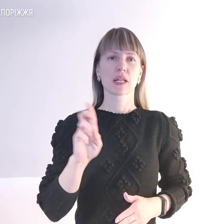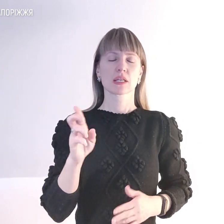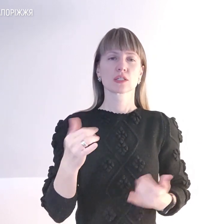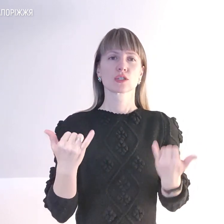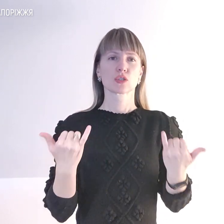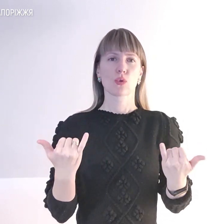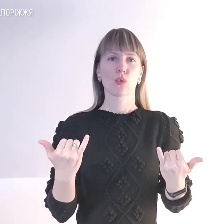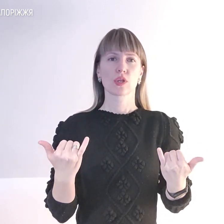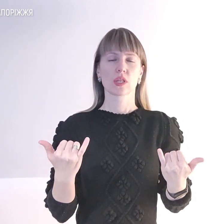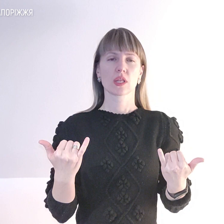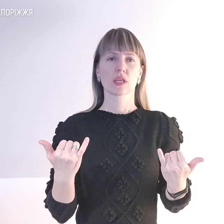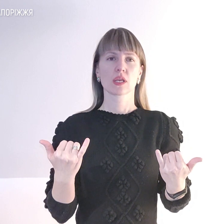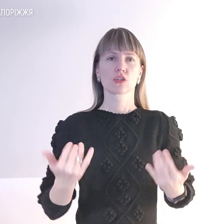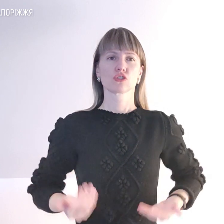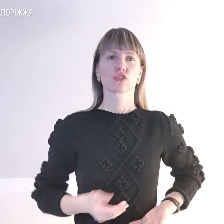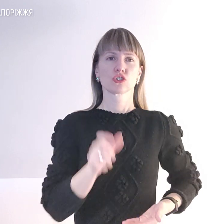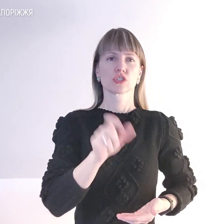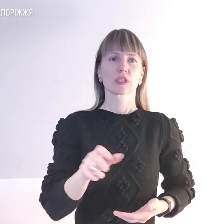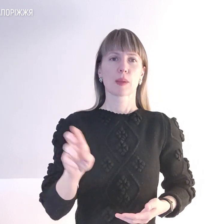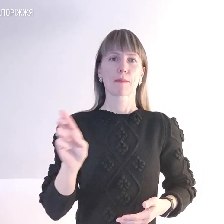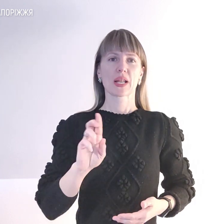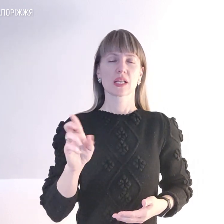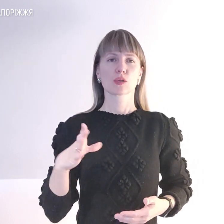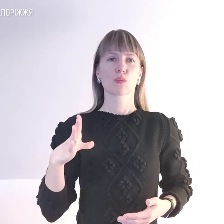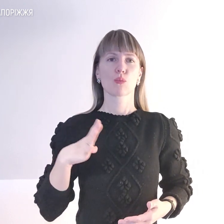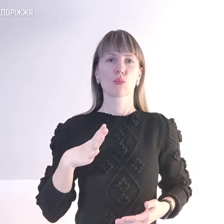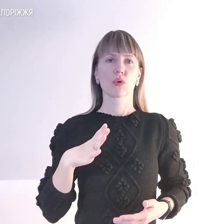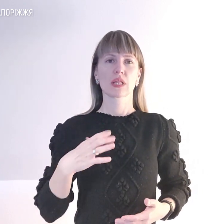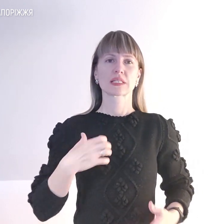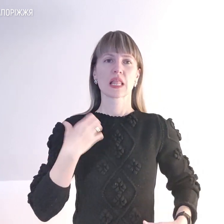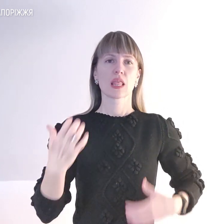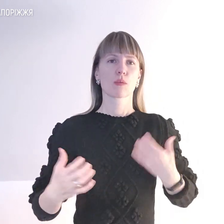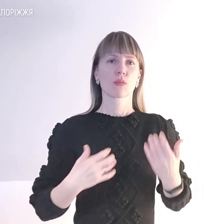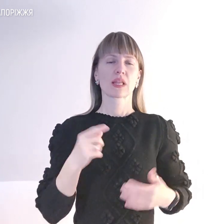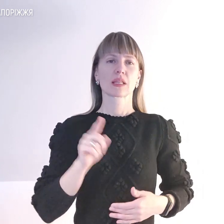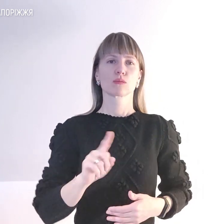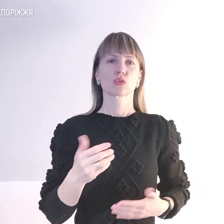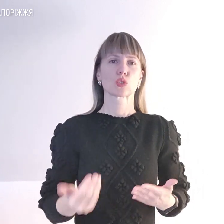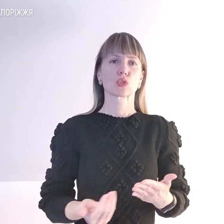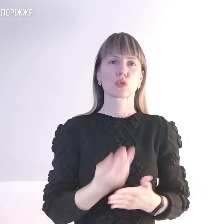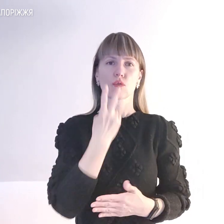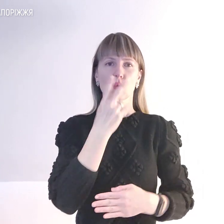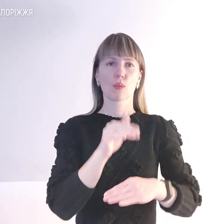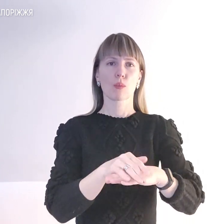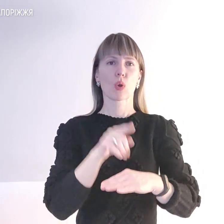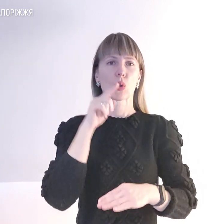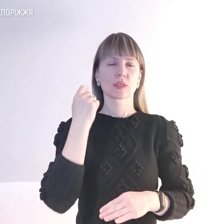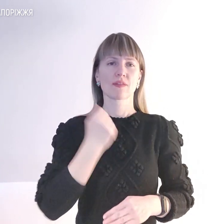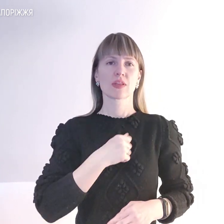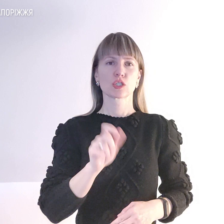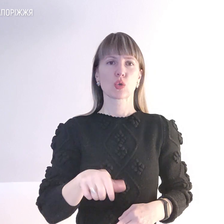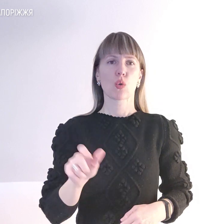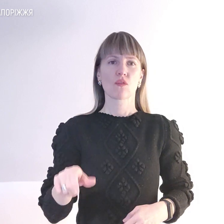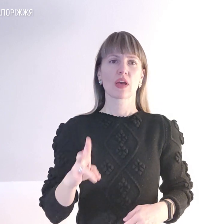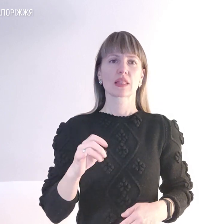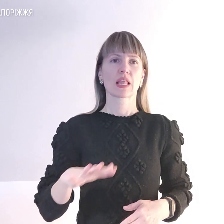Сьогодні мешканці Бердянська були занепокоєні тим, що знову помітили російських військових на